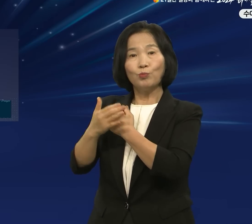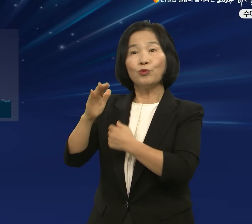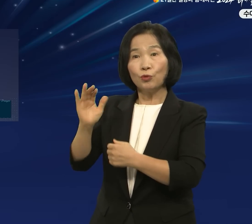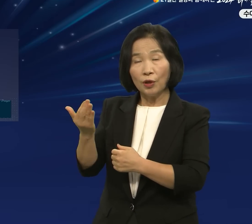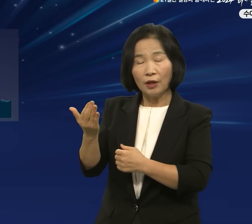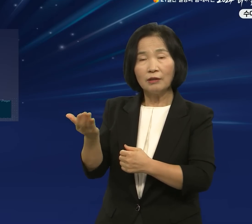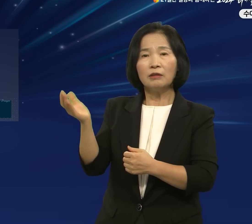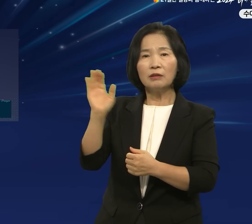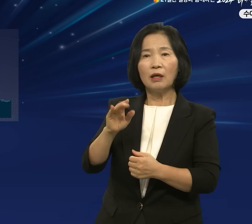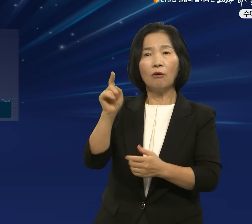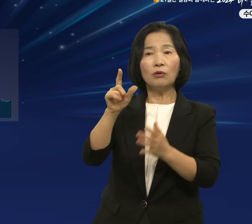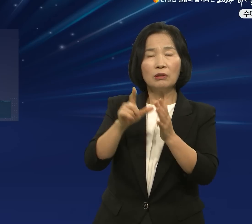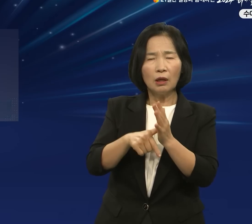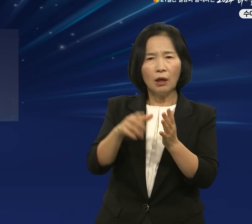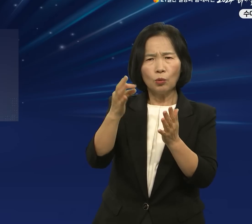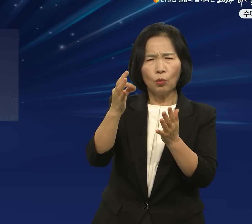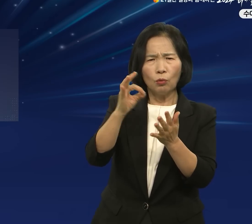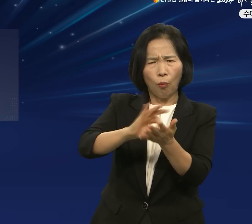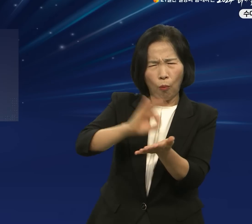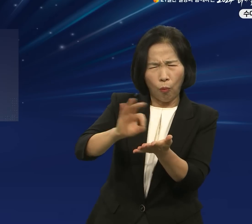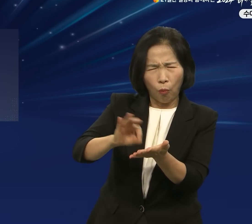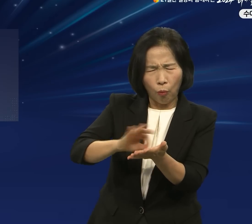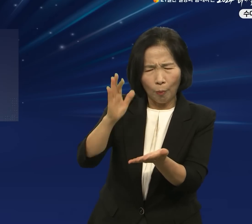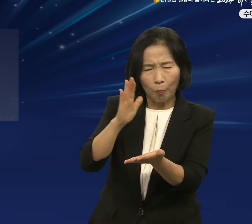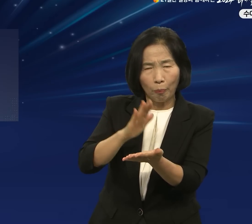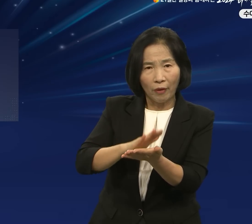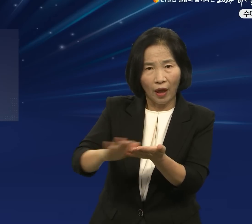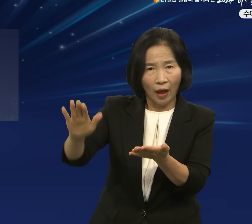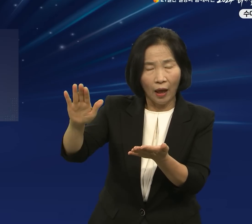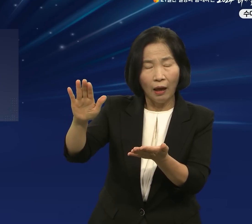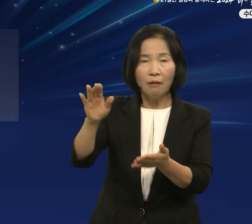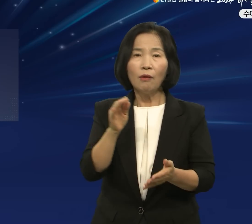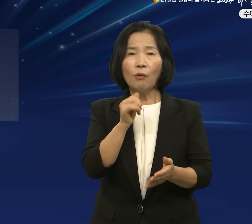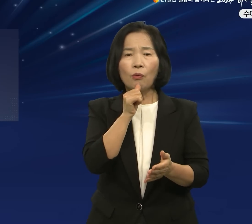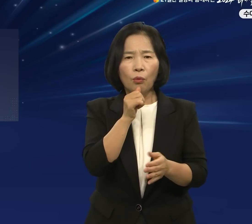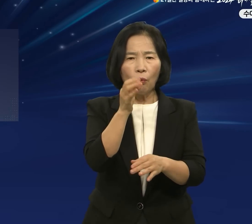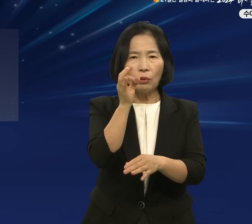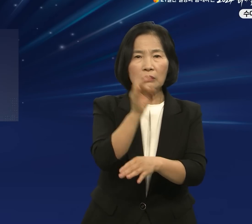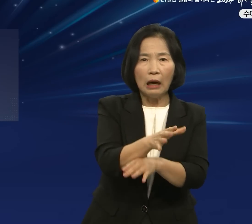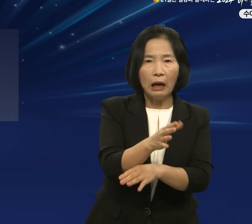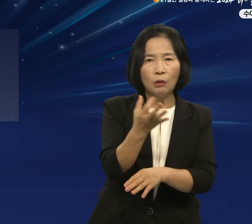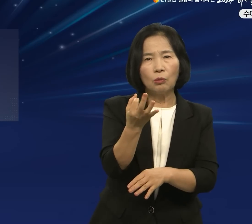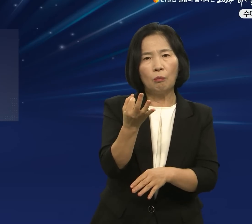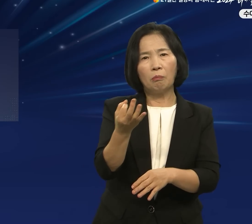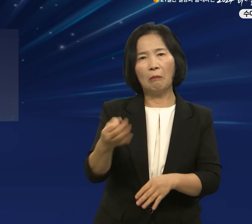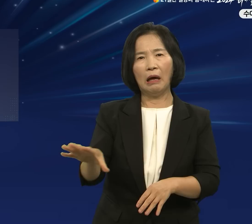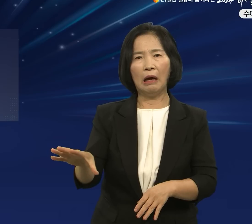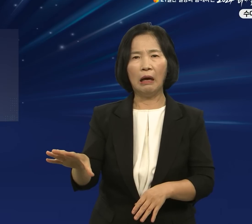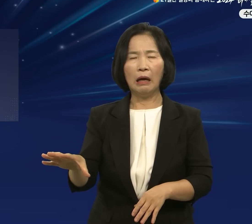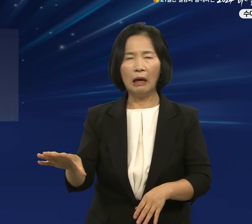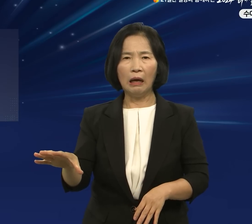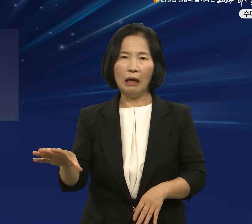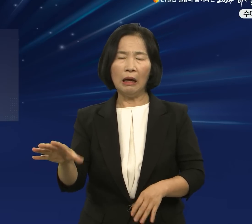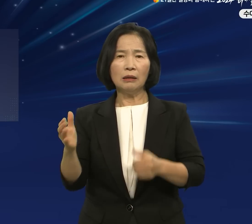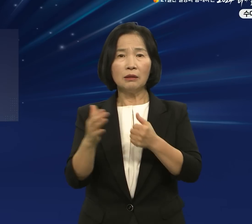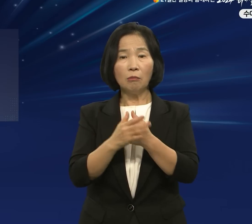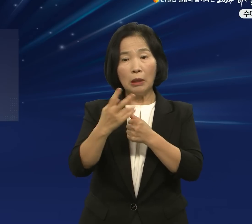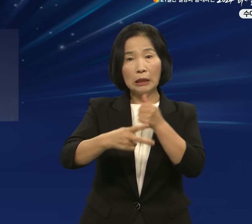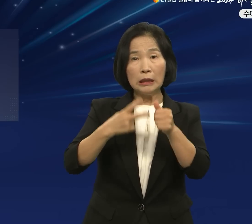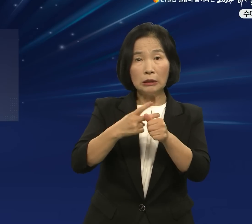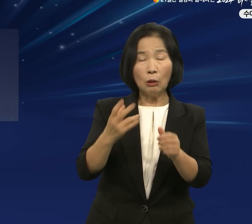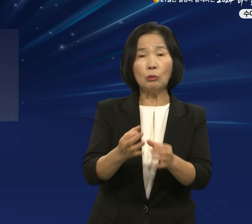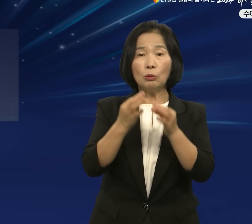다 교회 관리비로 쓰다 보니까 정작 메주콩을 살 돈이 없어서 2년간은 메주를